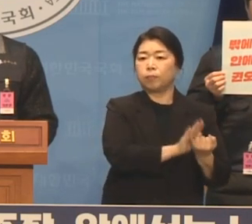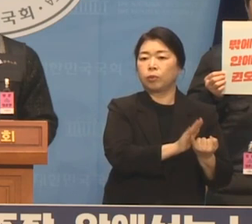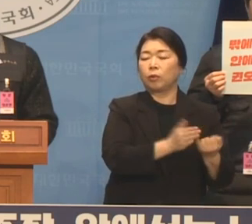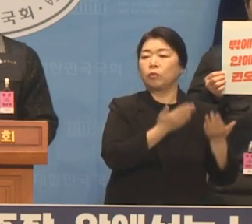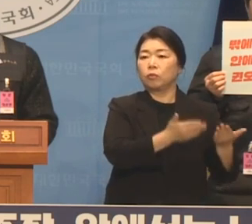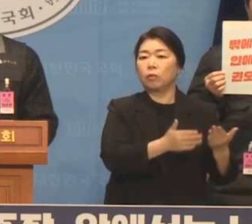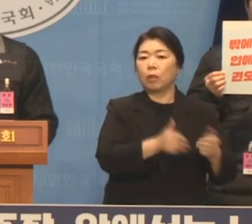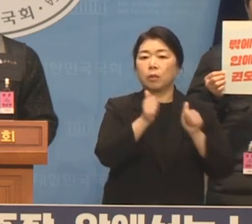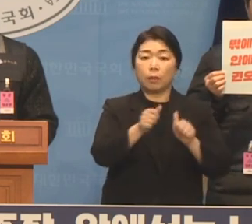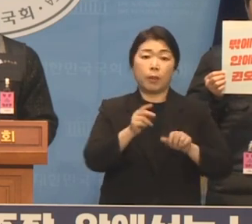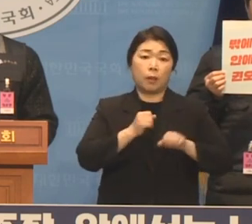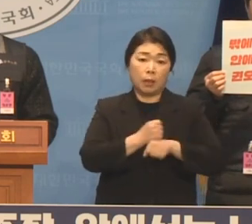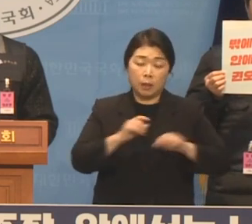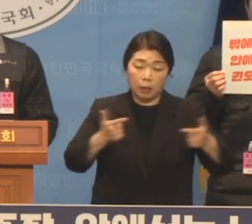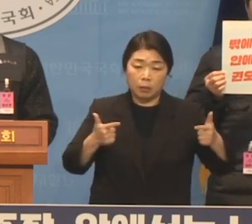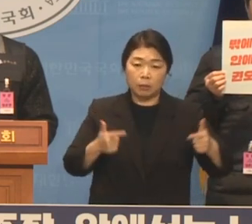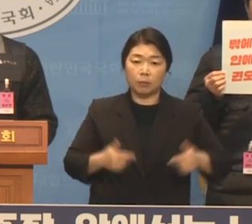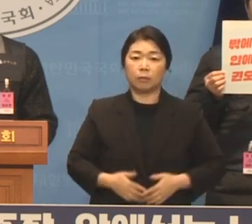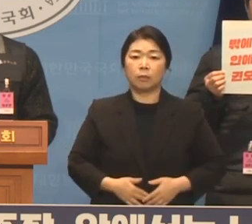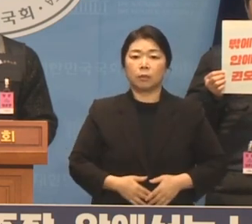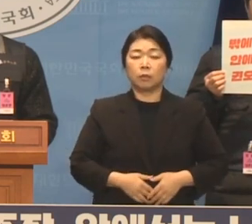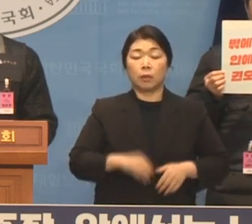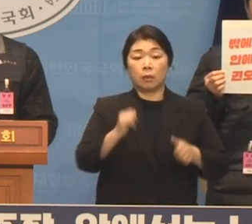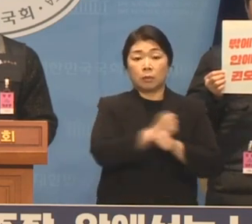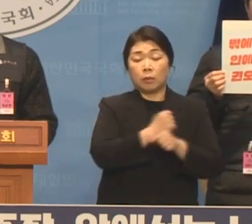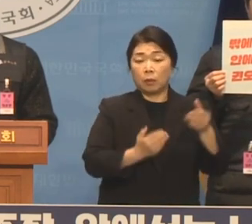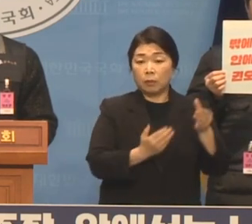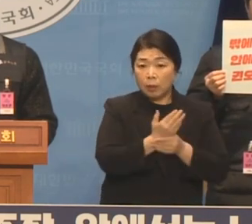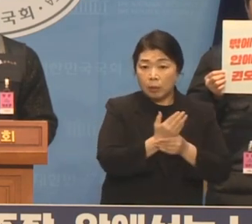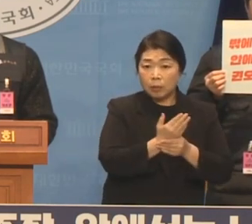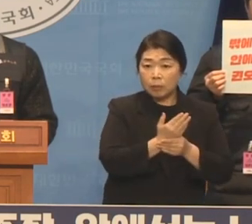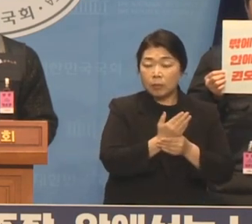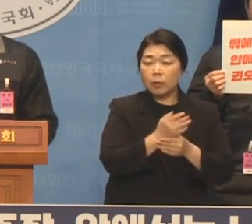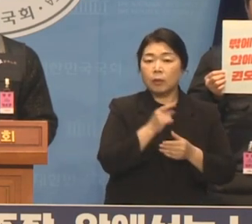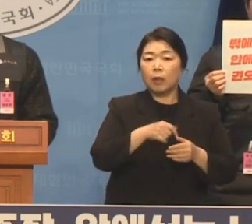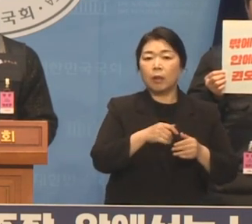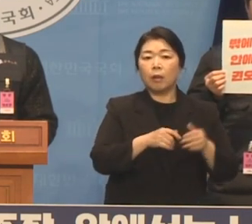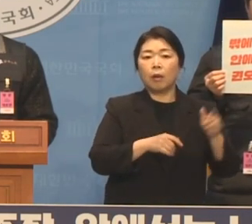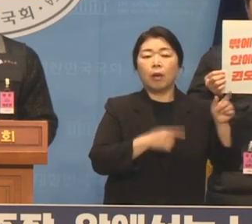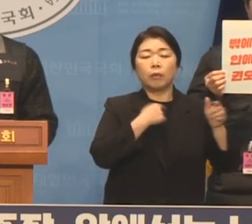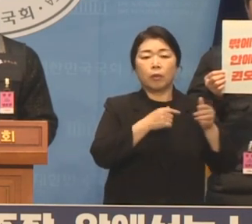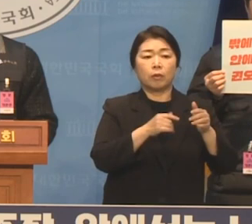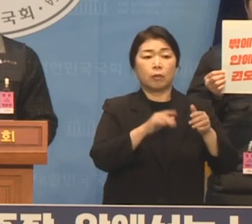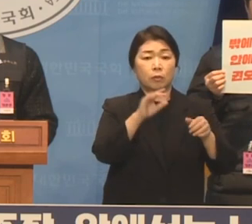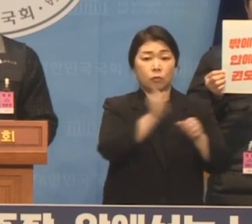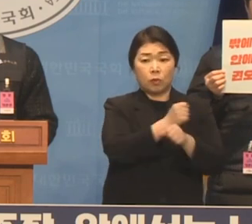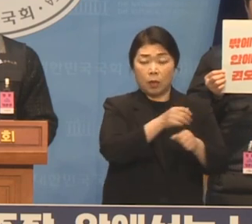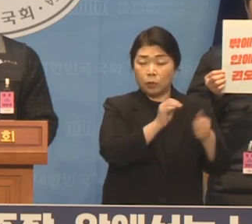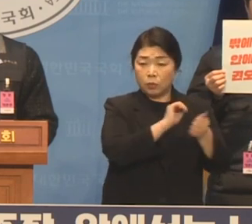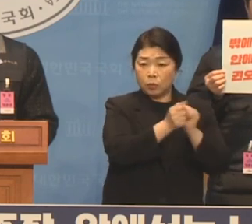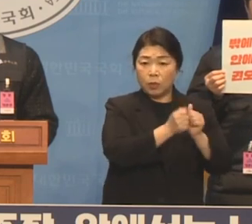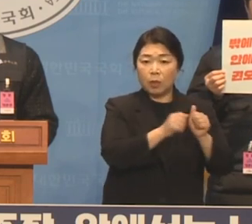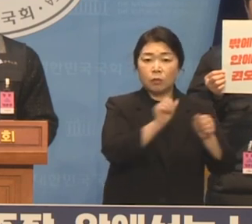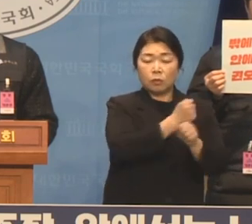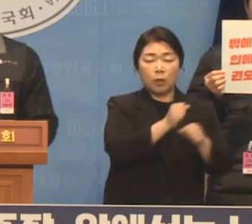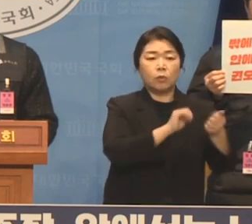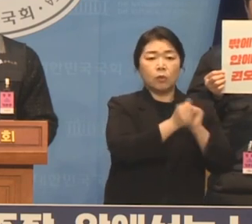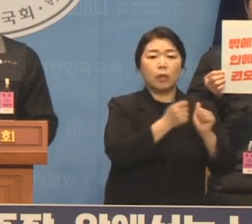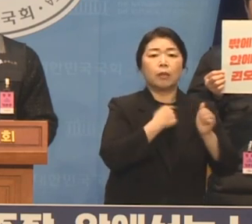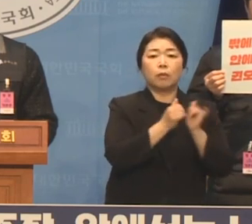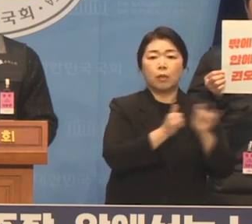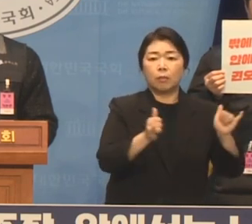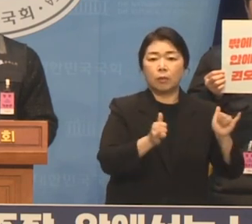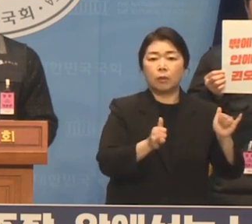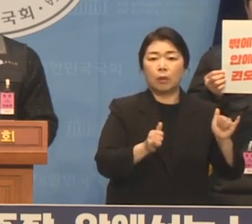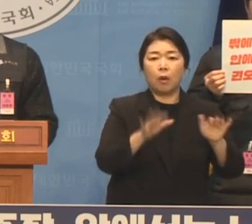나라, 그 주가 조작의 주범이 저지른 임금체불 사건도 검찰이 쥐고만 있는 나라, 노동조합의